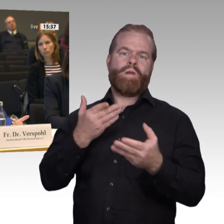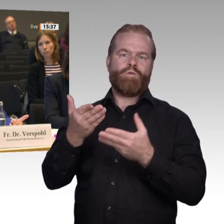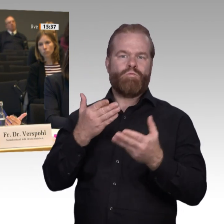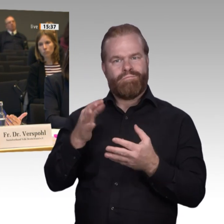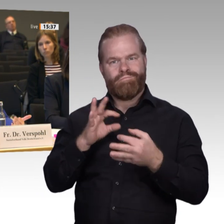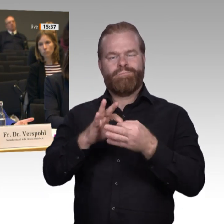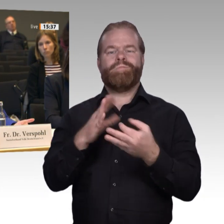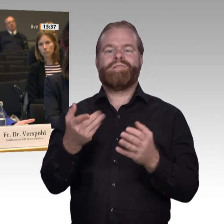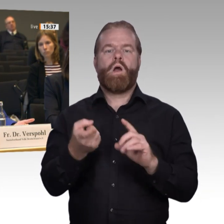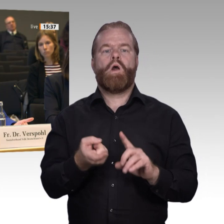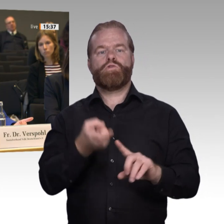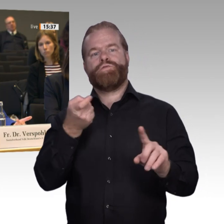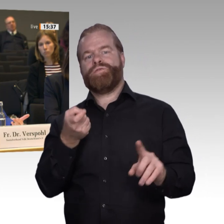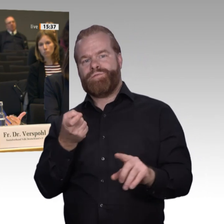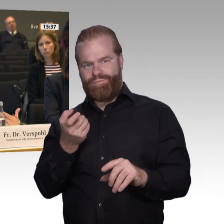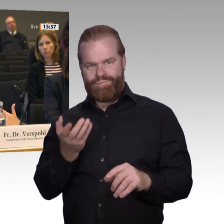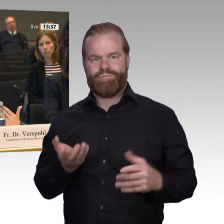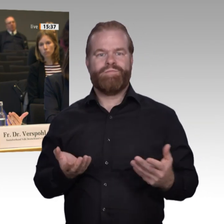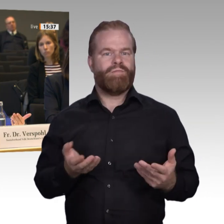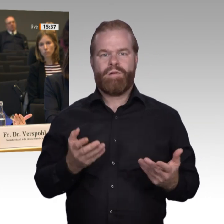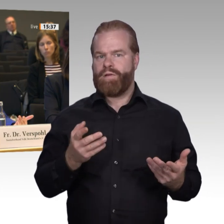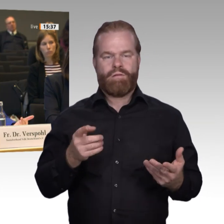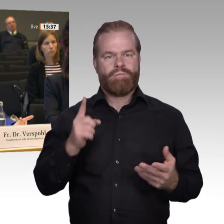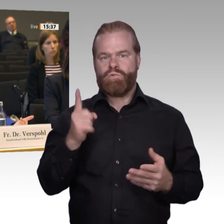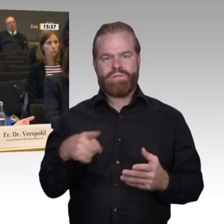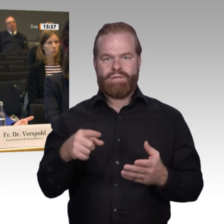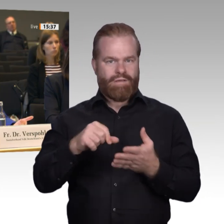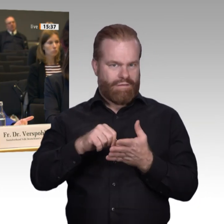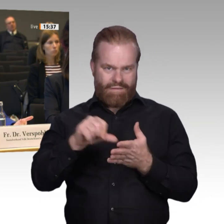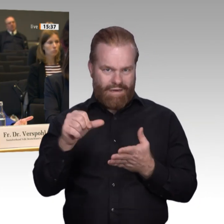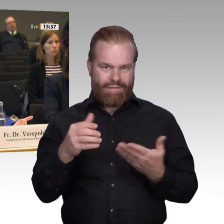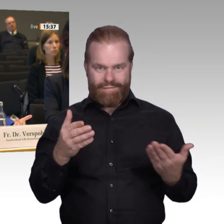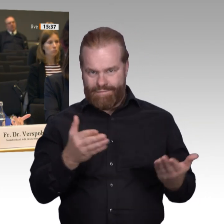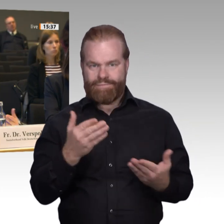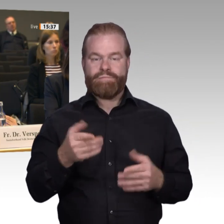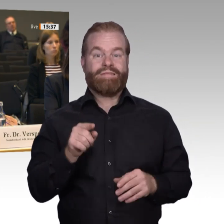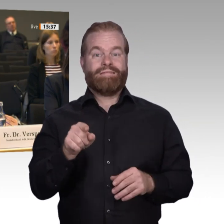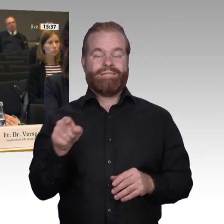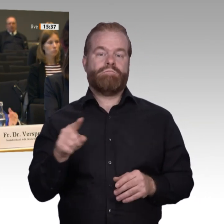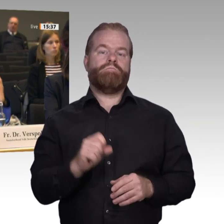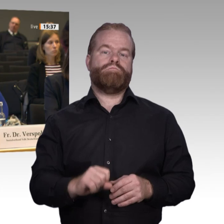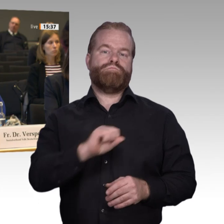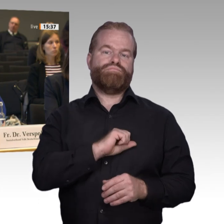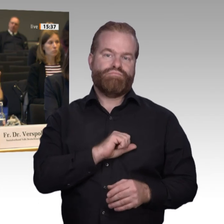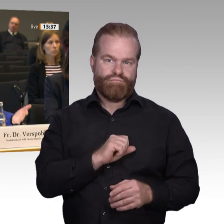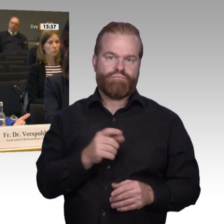Aufwand entlastet werden und weil sie von der Angst entlastet werden. Und dann kommt noch die dritte große Gruppe, das sind einfach Leute,